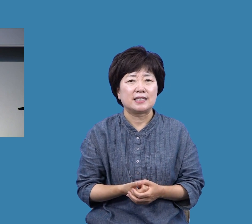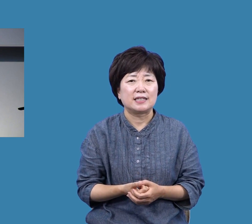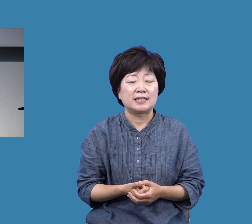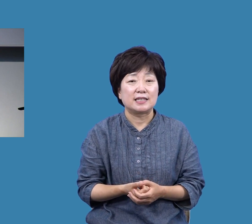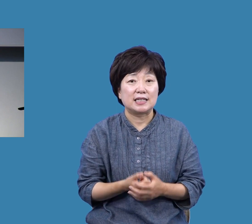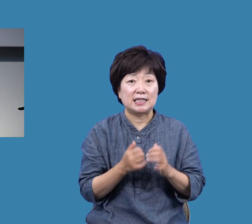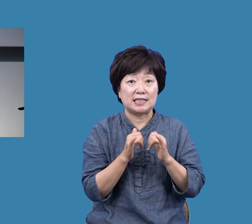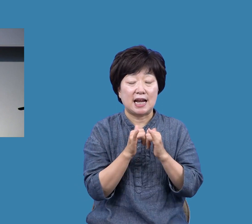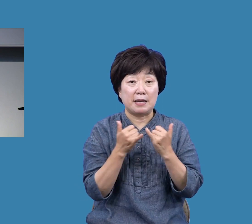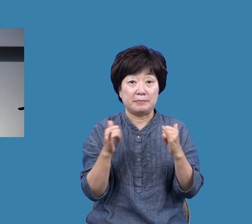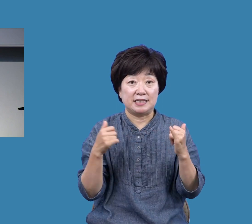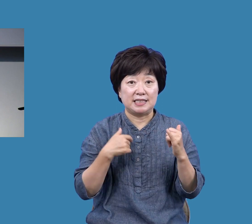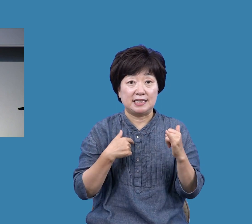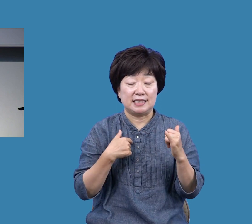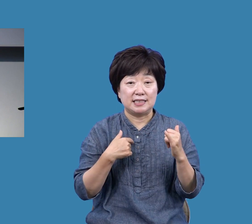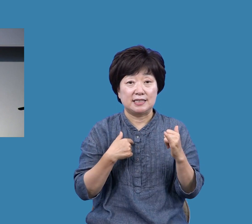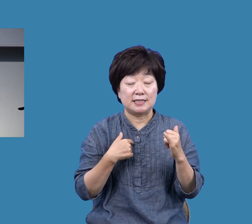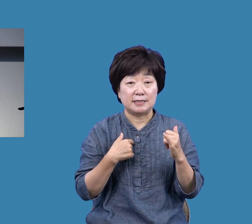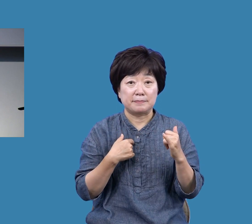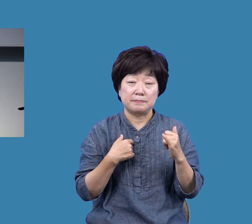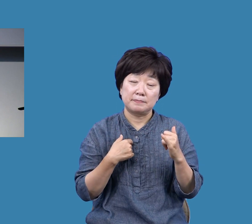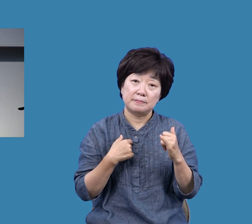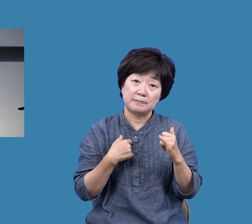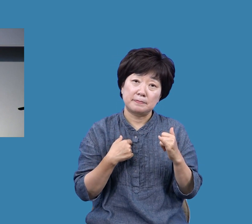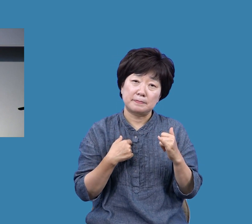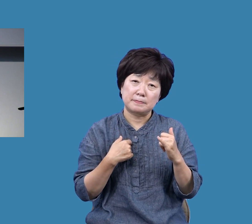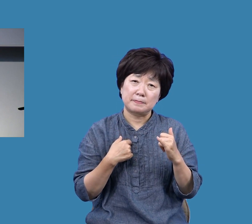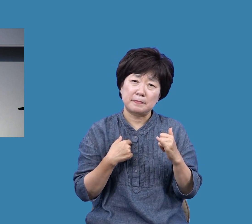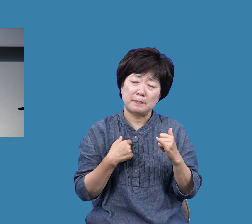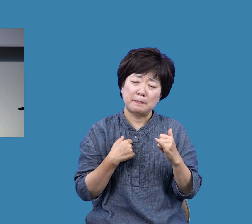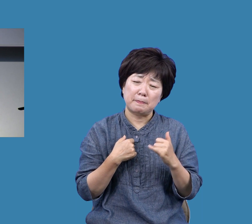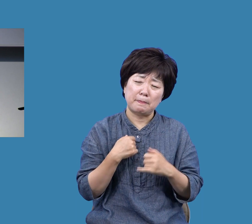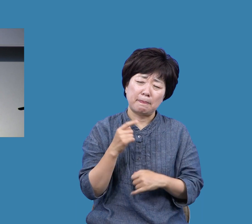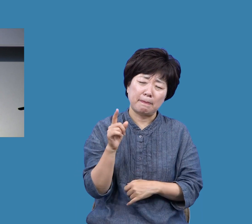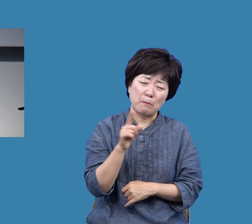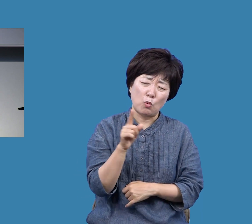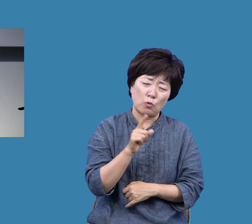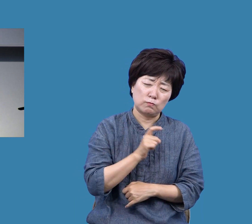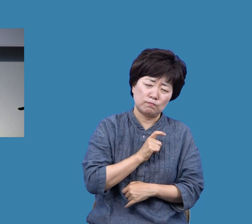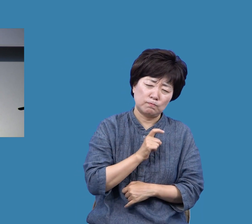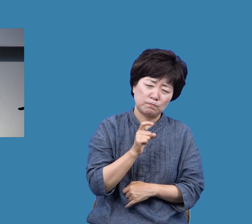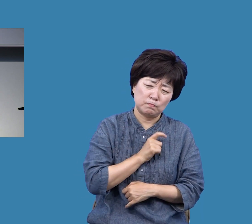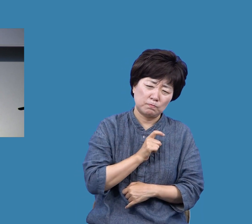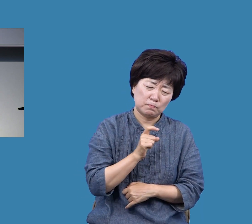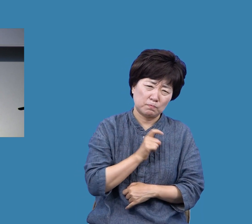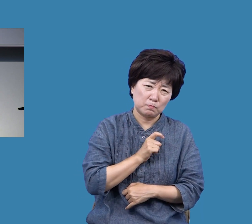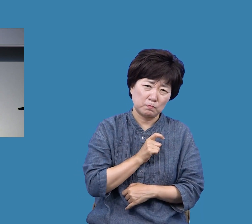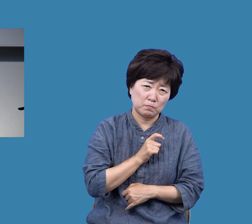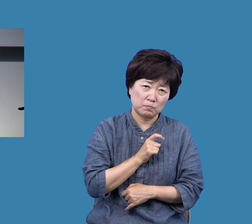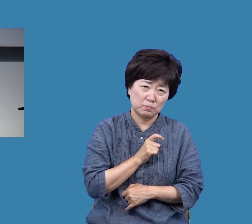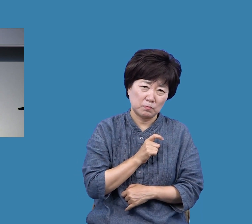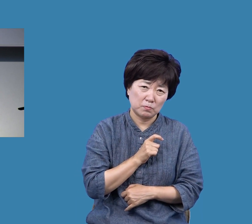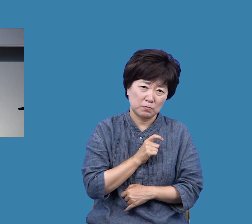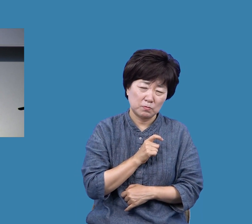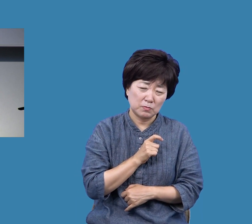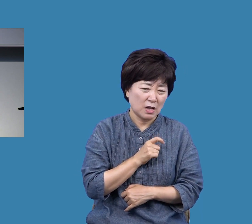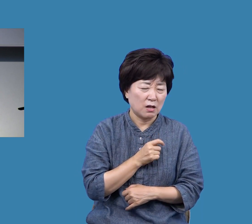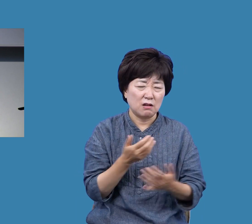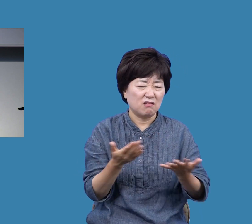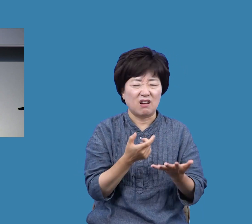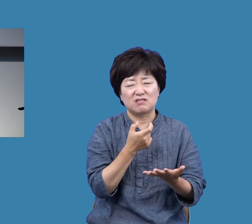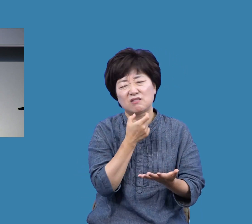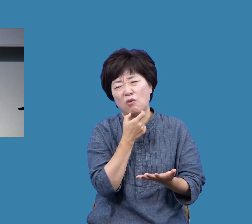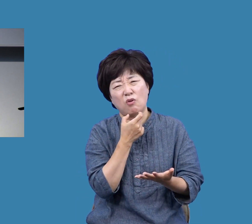그 사람이 말이에요. 이렇게 봤을 때 저게 무슨 꿍꿍이지? 이러면은 여러분 일하기 싫어요.